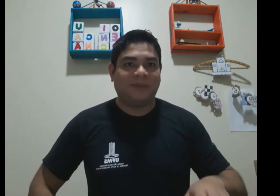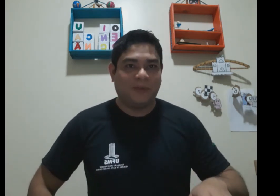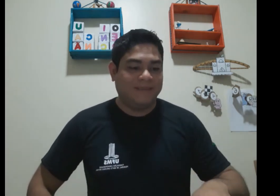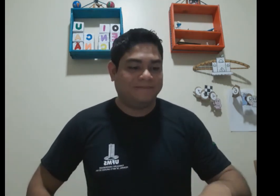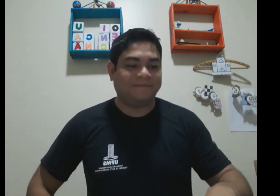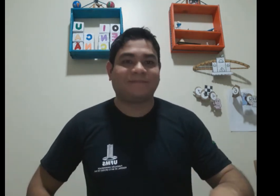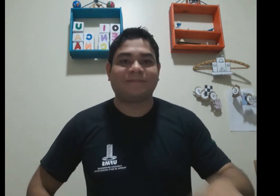bem?